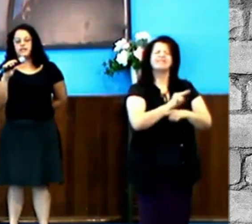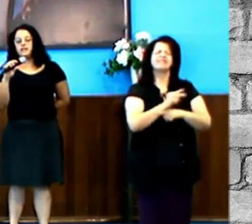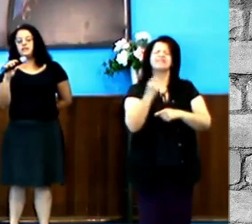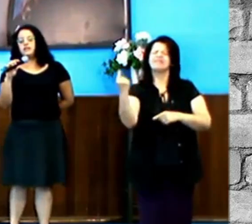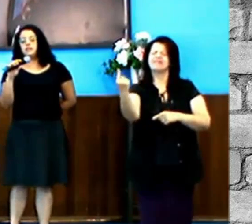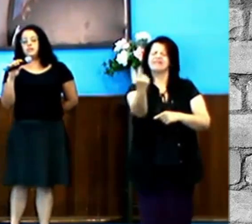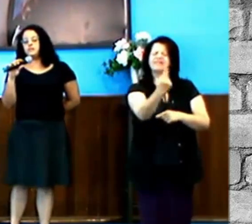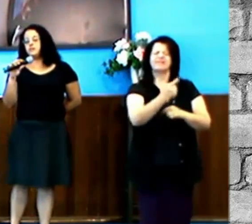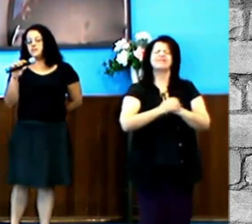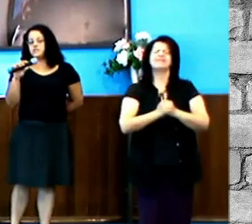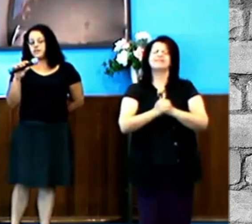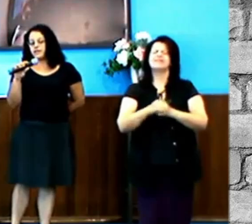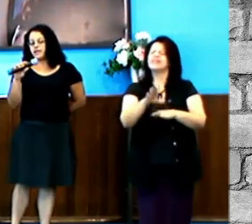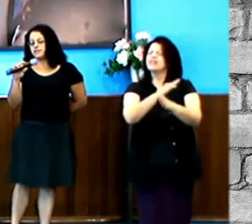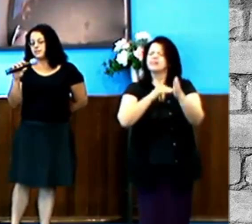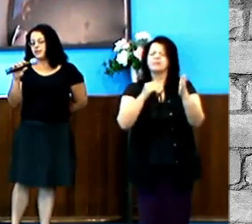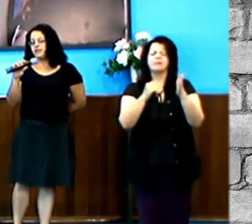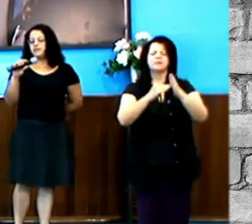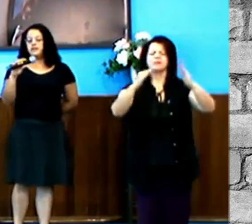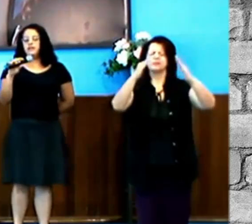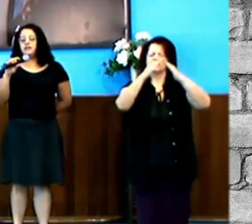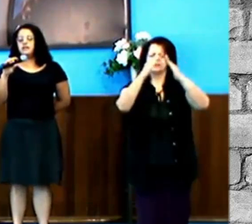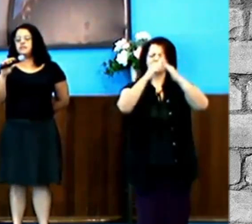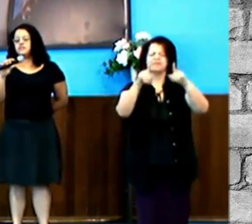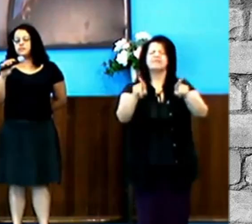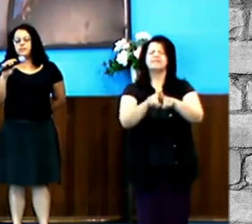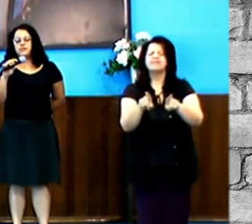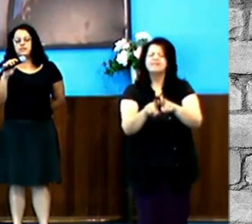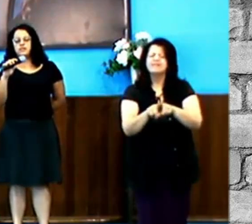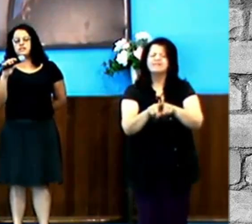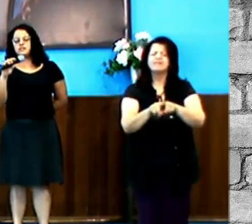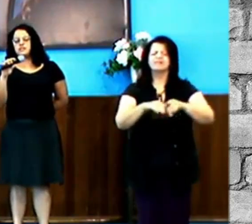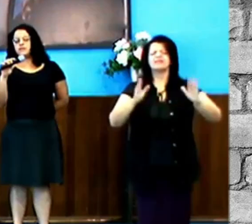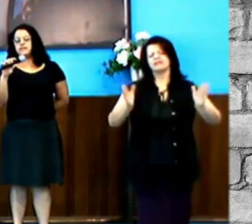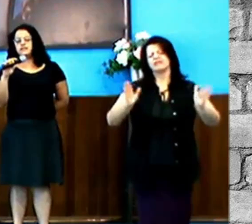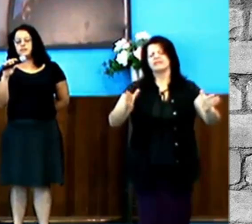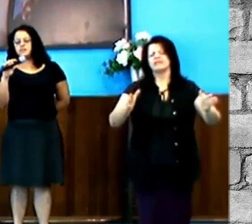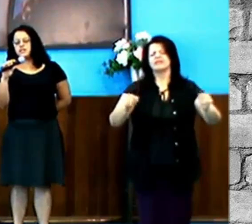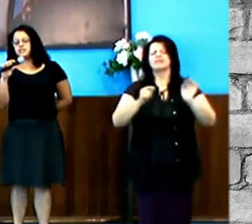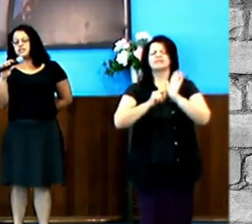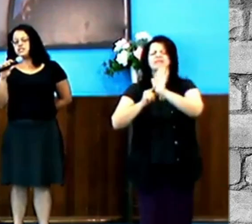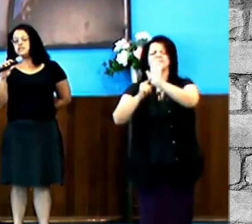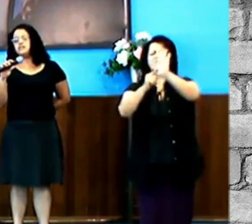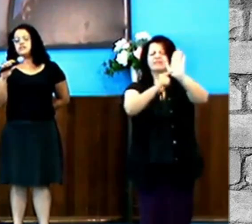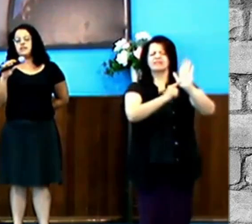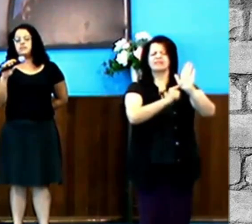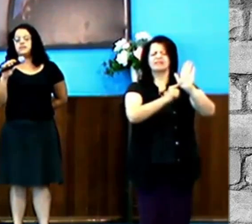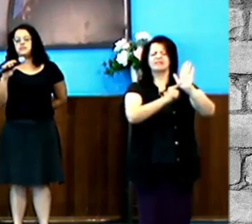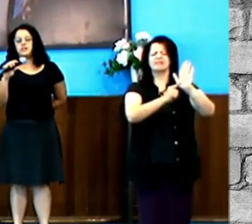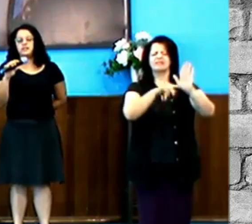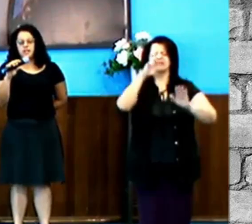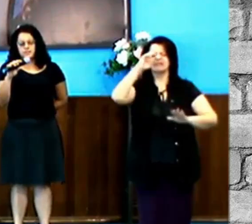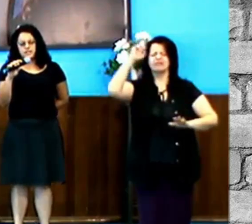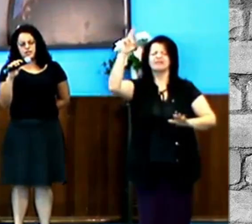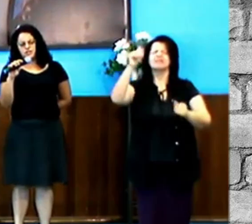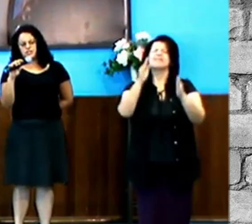um aqui, pelos irmãos que estão em casa também. E Deus, neste momento nós nos apresentamos diante de Ti, ó Deus, clamando que o